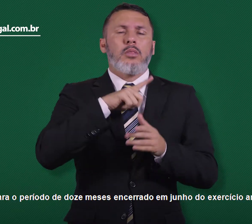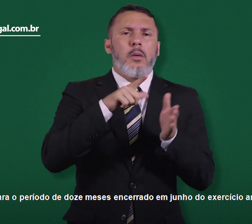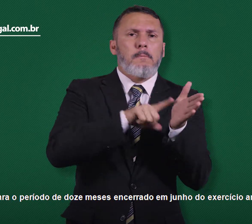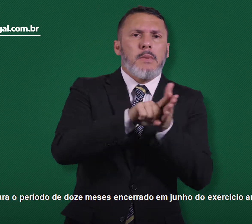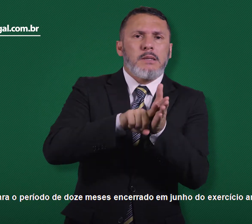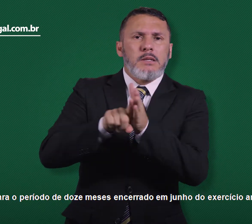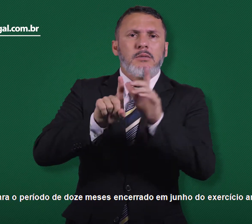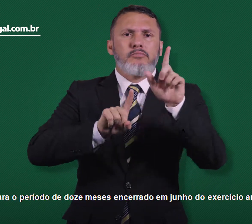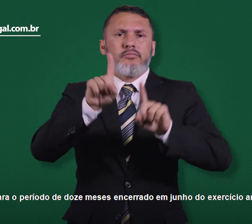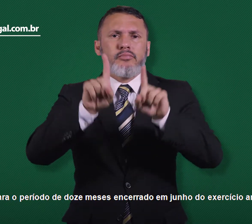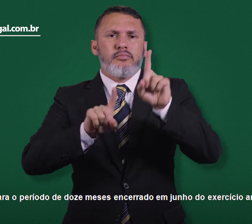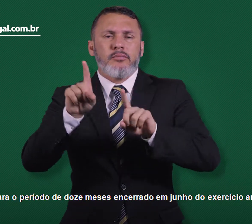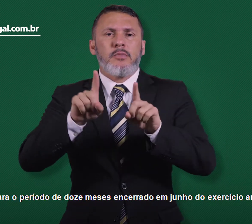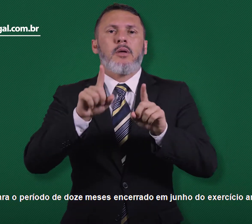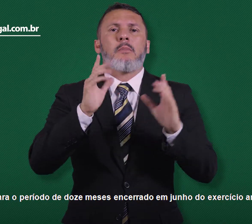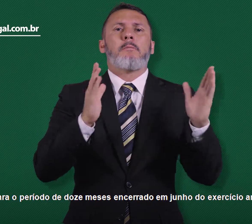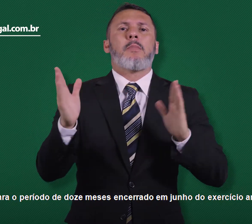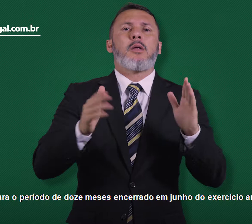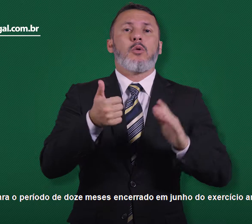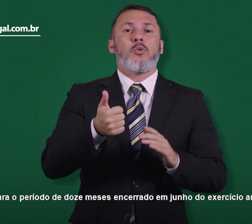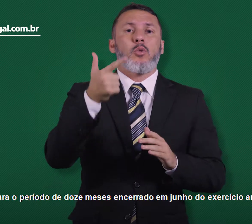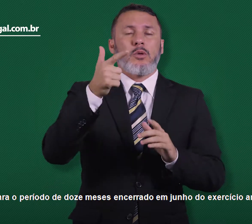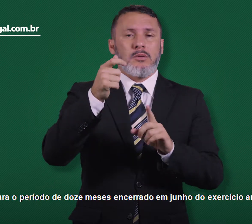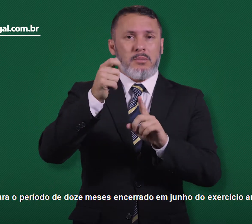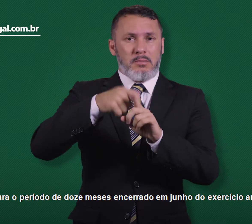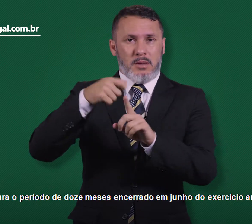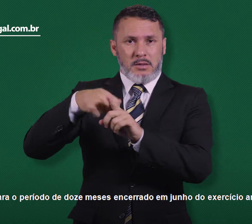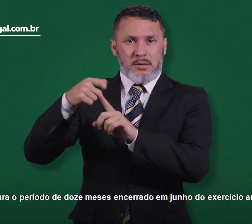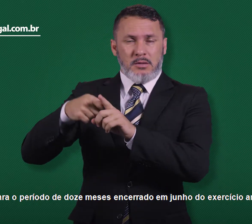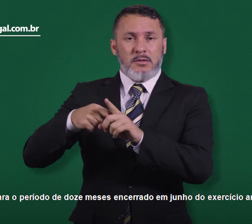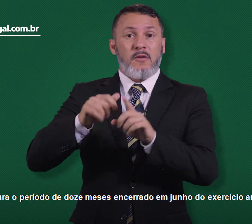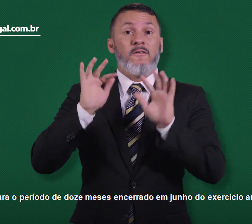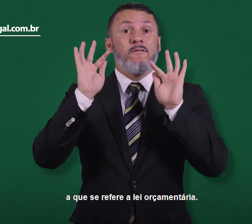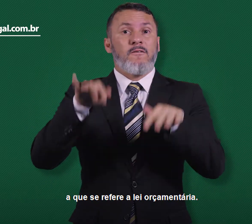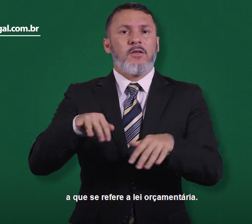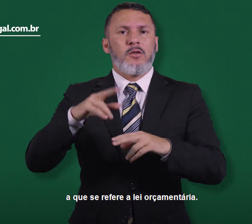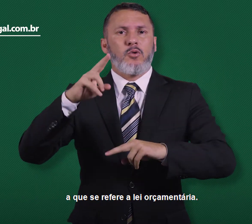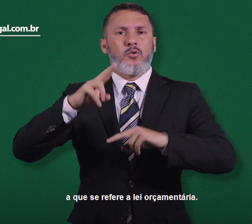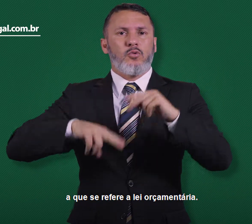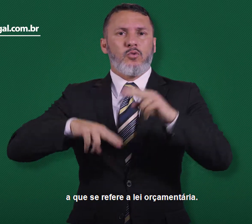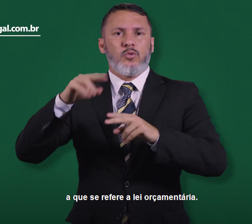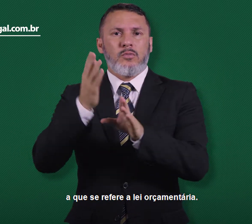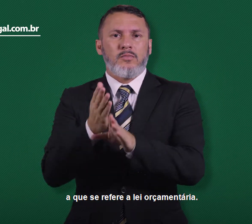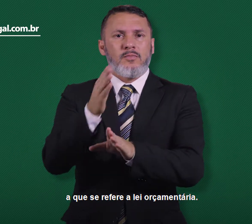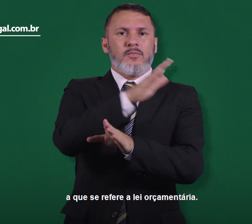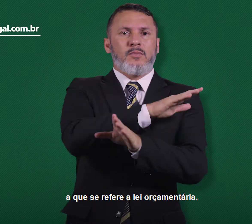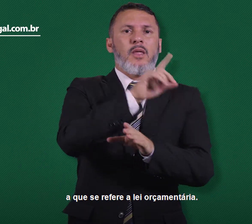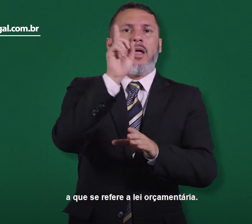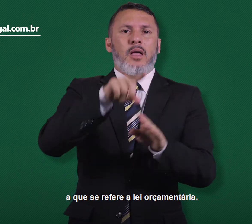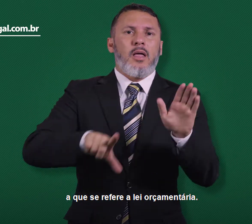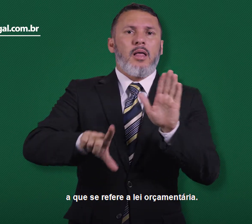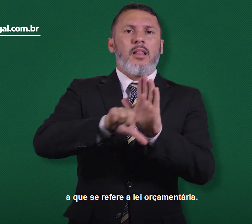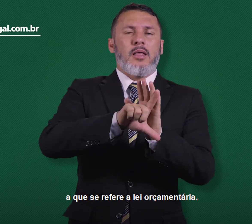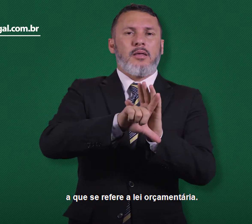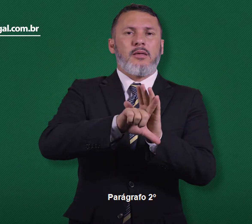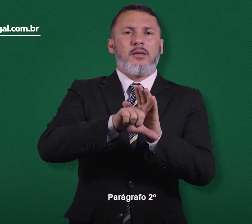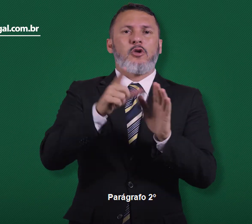o período de 12 meses encerrado em junho do exercício anterior a que se refere a lei orçamentária.